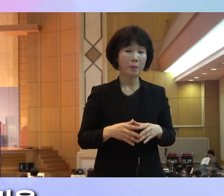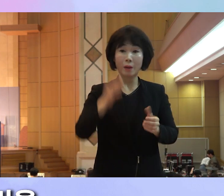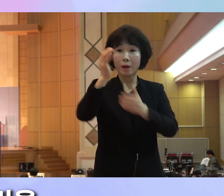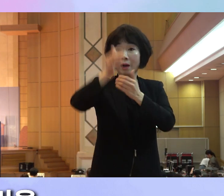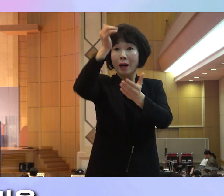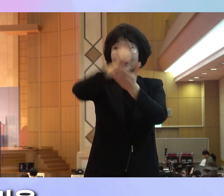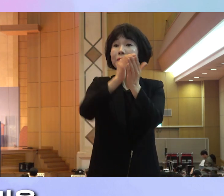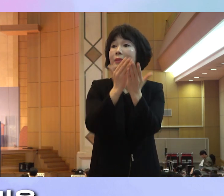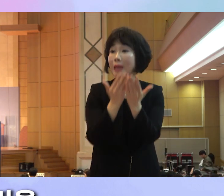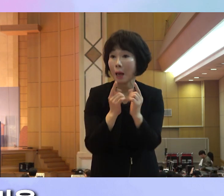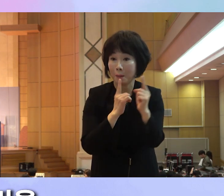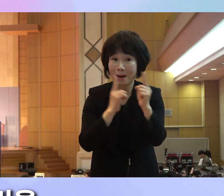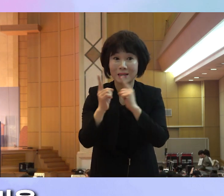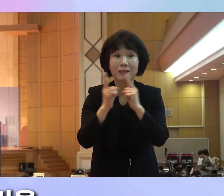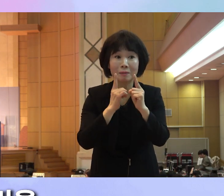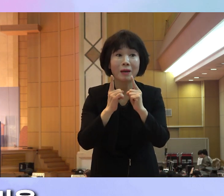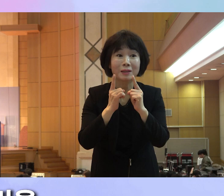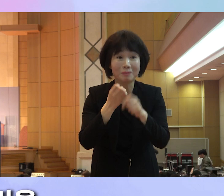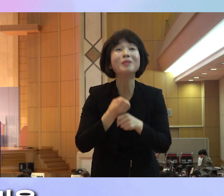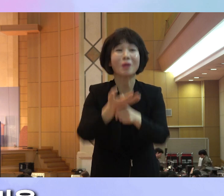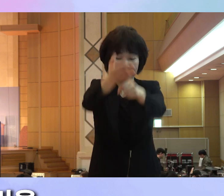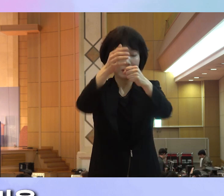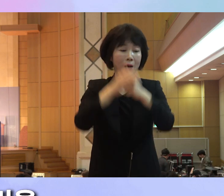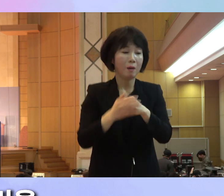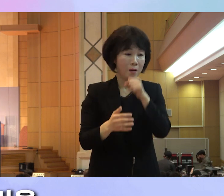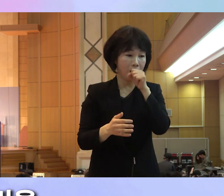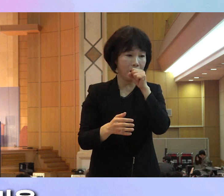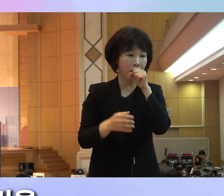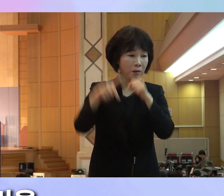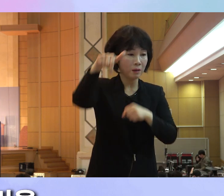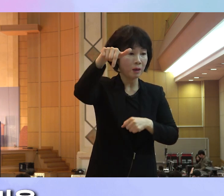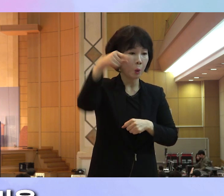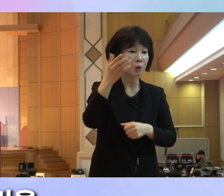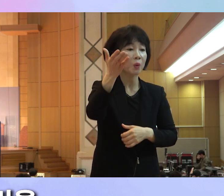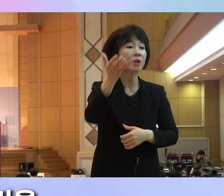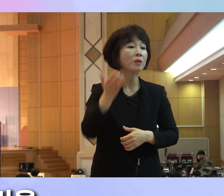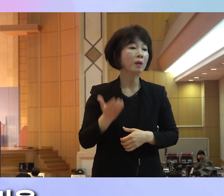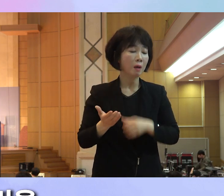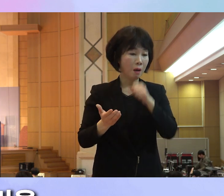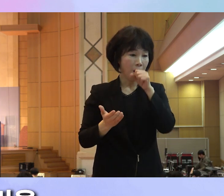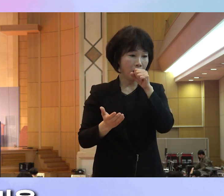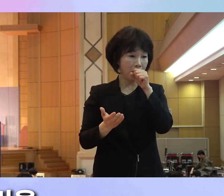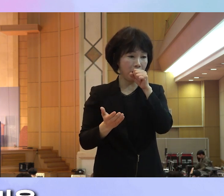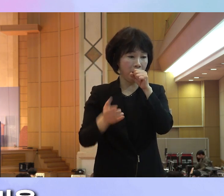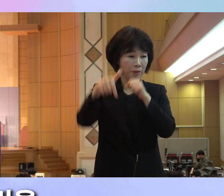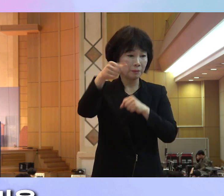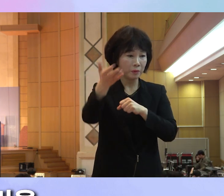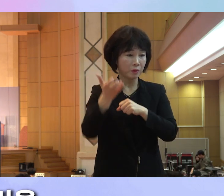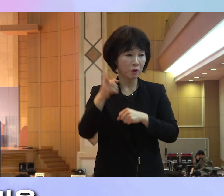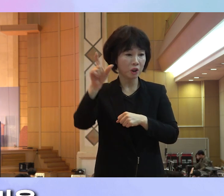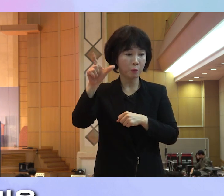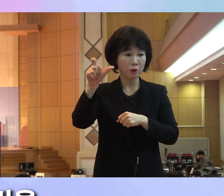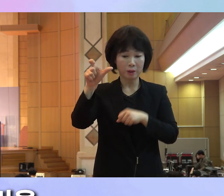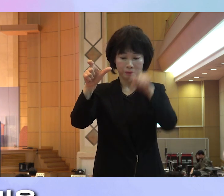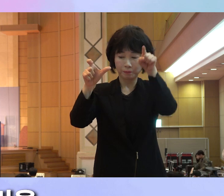성경 말씀 보겠습니다. 고린도 전서 15장 12절부터 14절 말씀 보겠습니다.